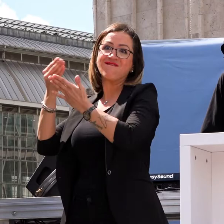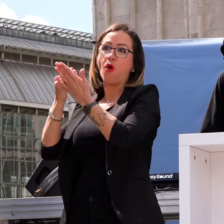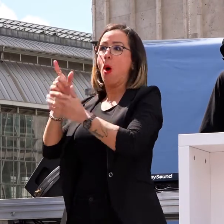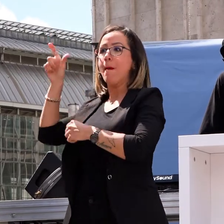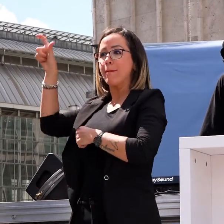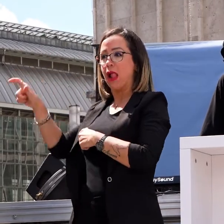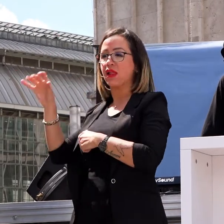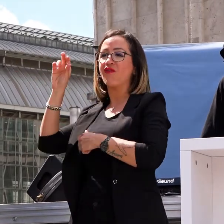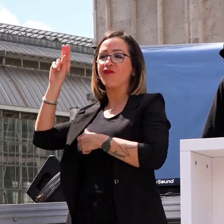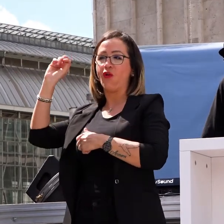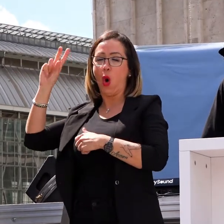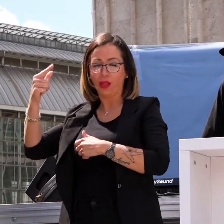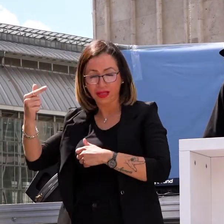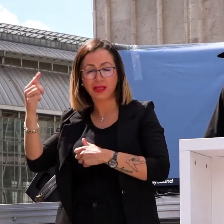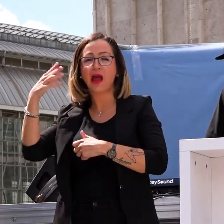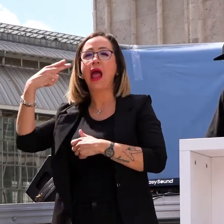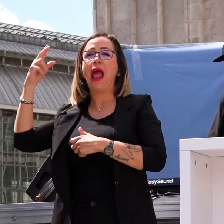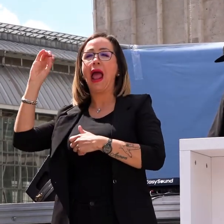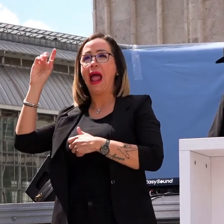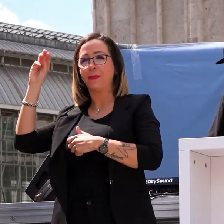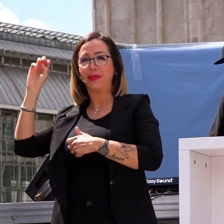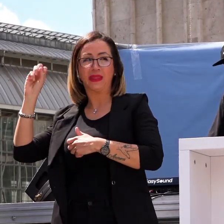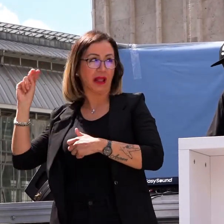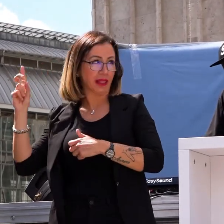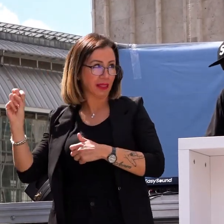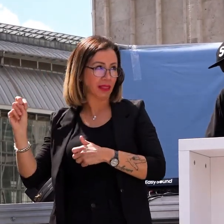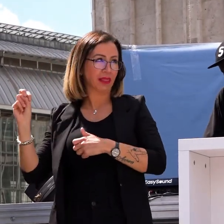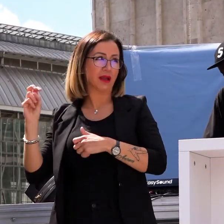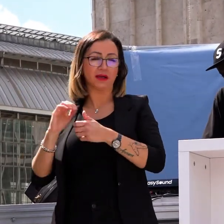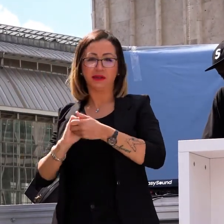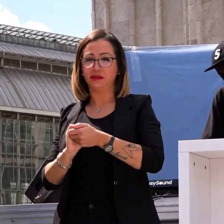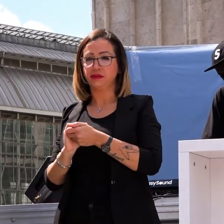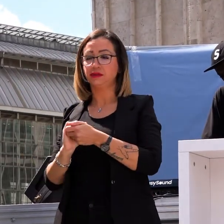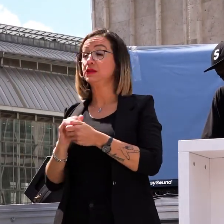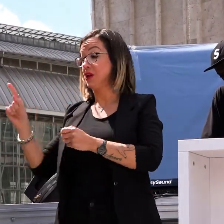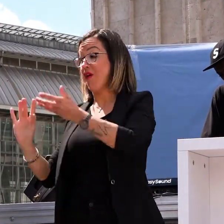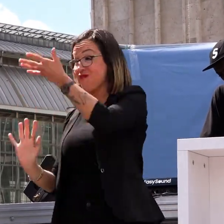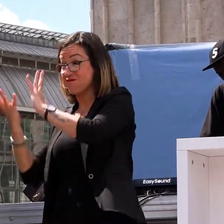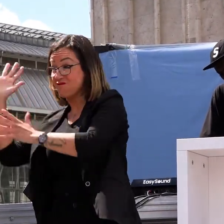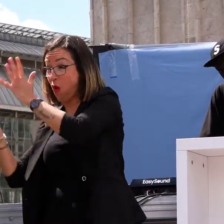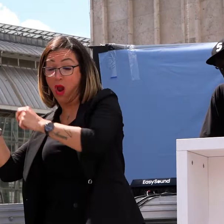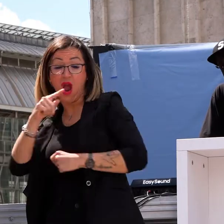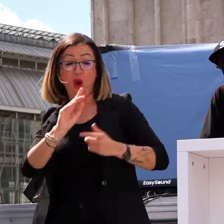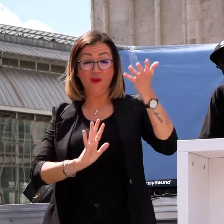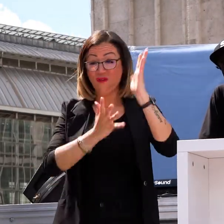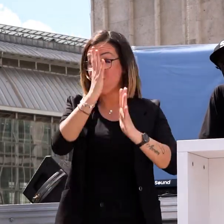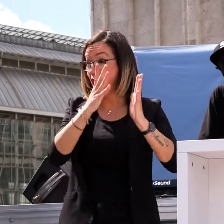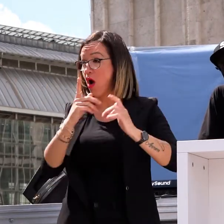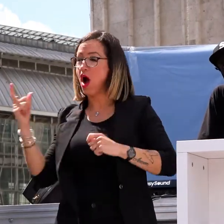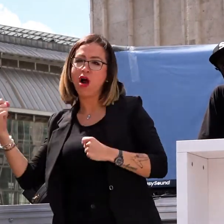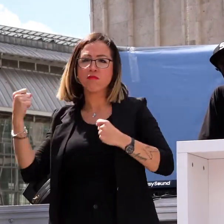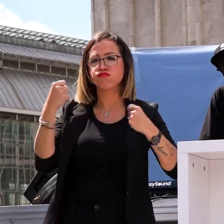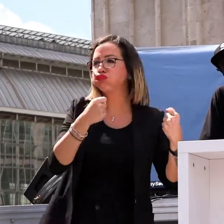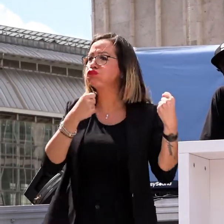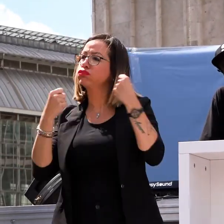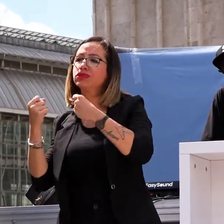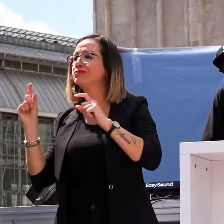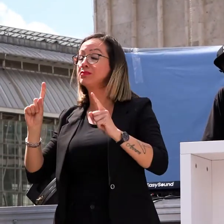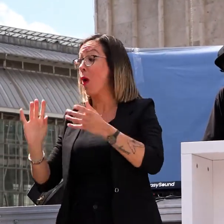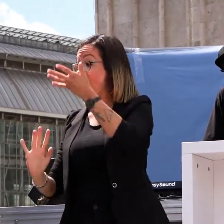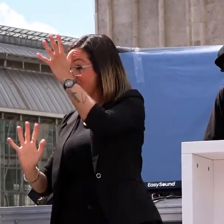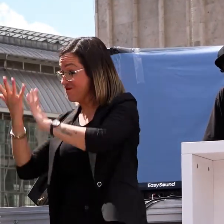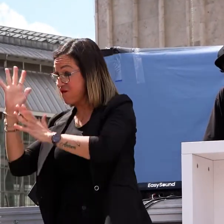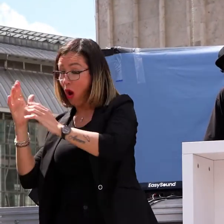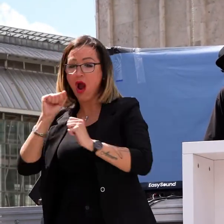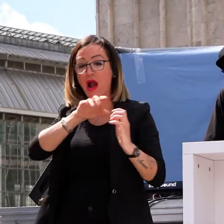Fred Hampton, sagte einst: "We don't think you fight fire with fire best. We think you fight fire with water